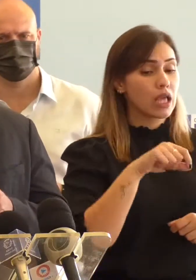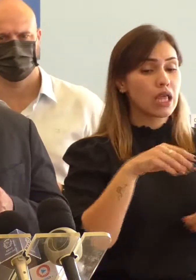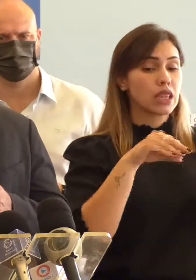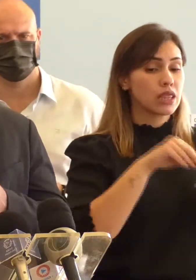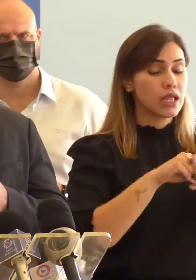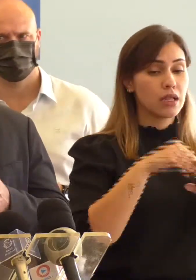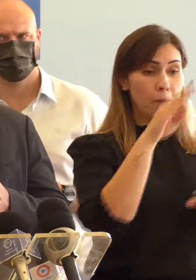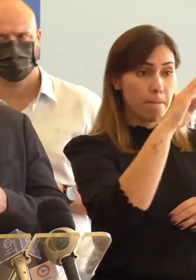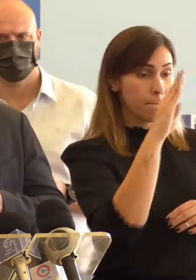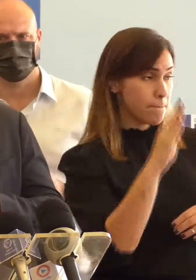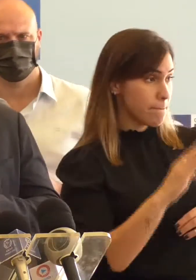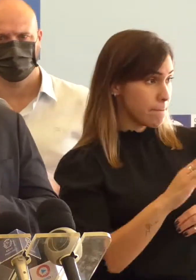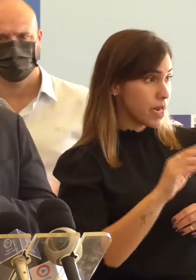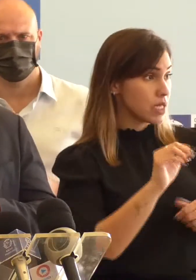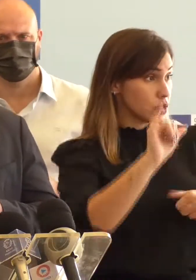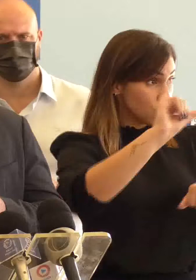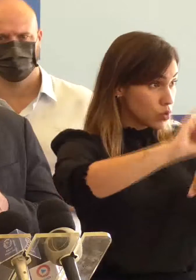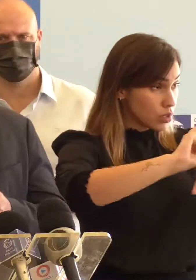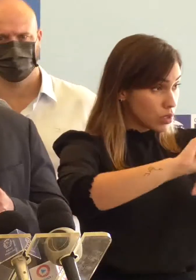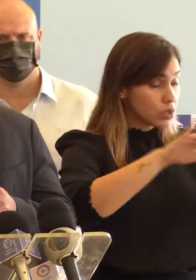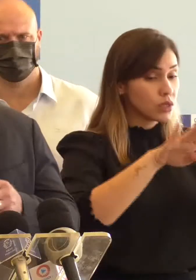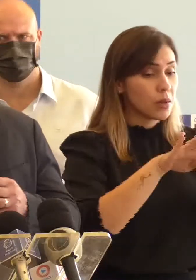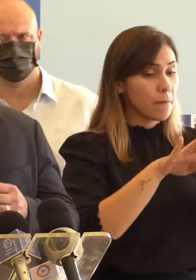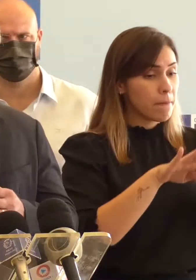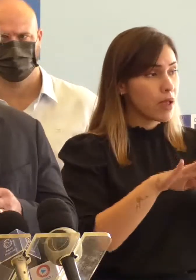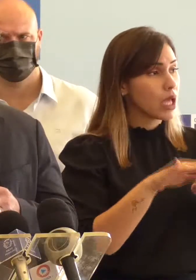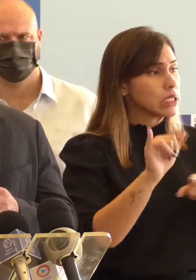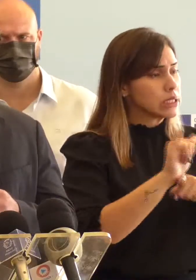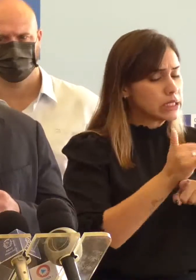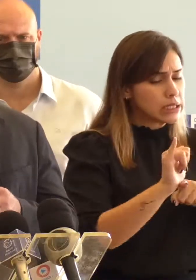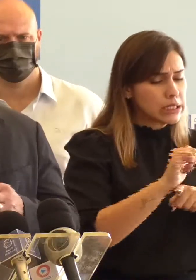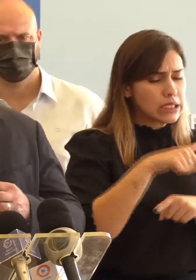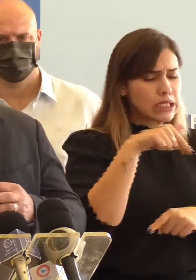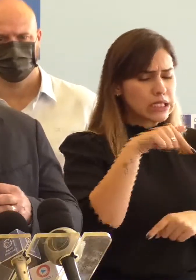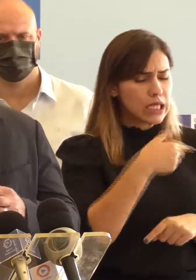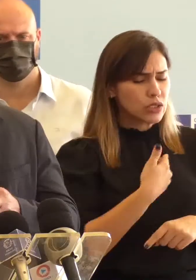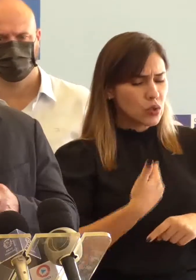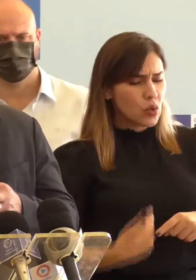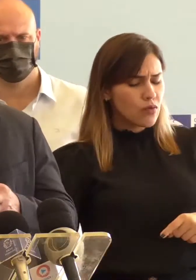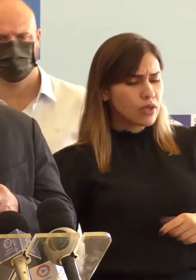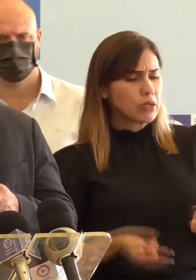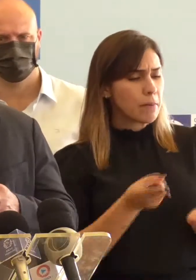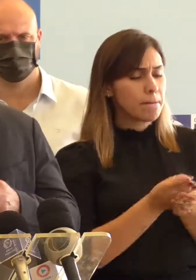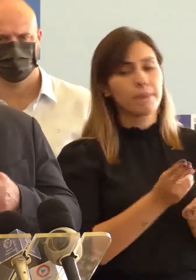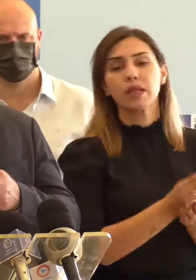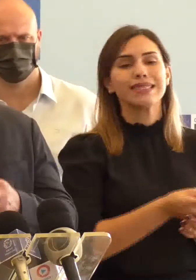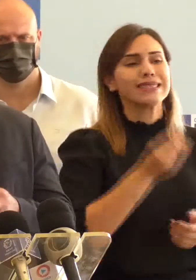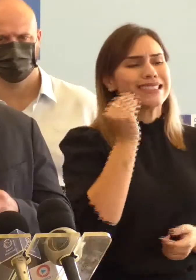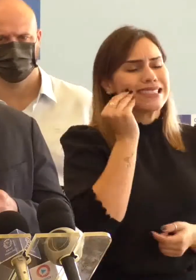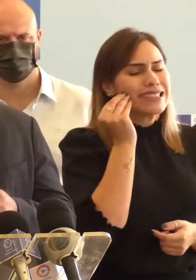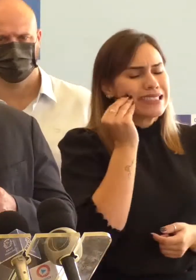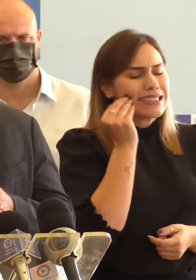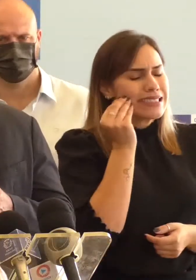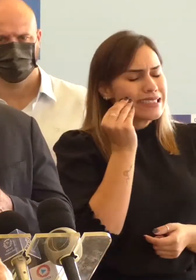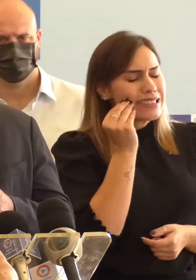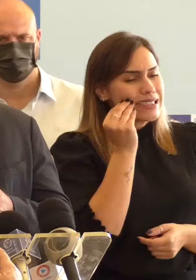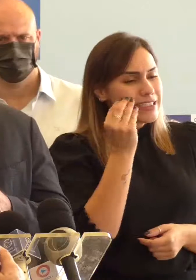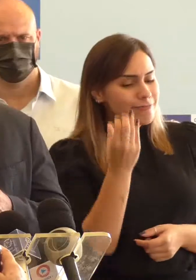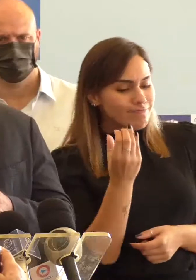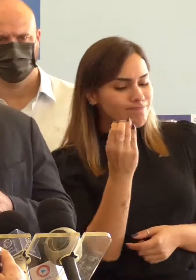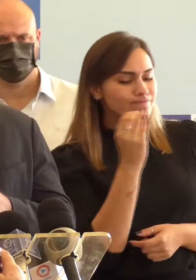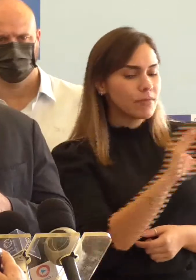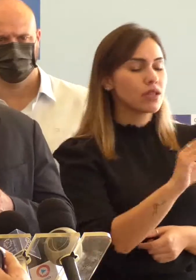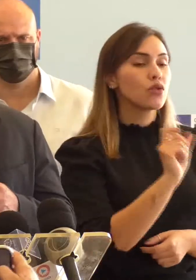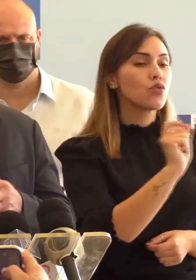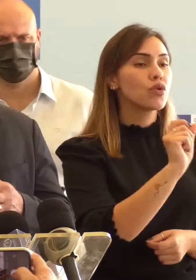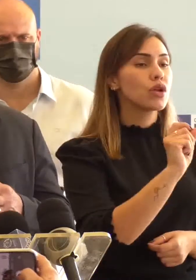Central, criamos uma estratégia comum de 7 governadores. Nós estamos tentando implementar as ações para